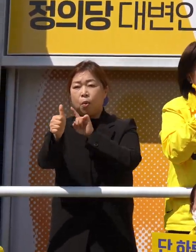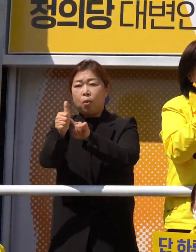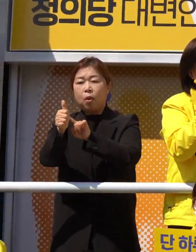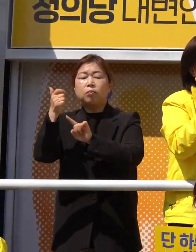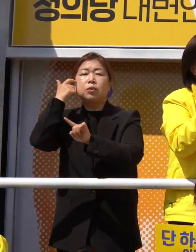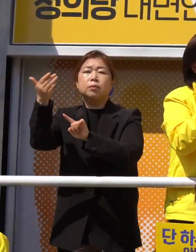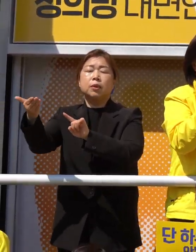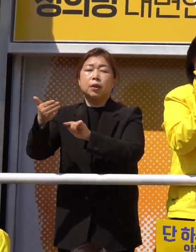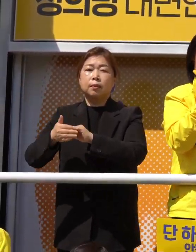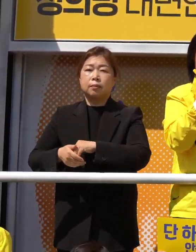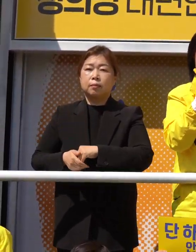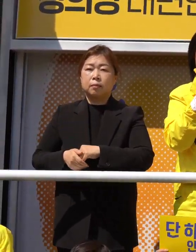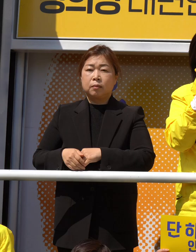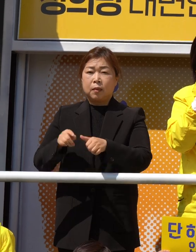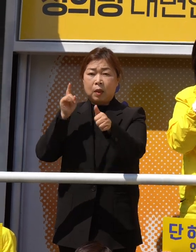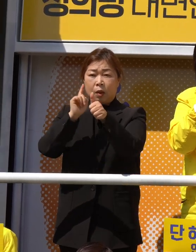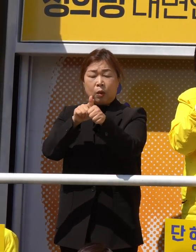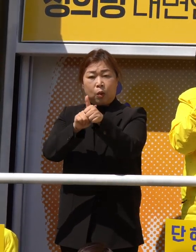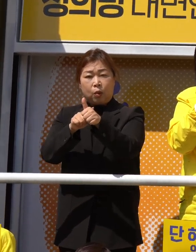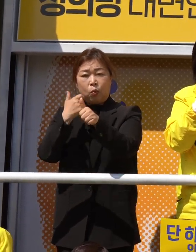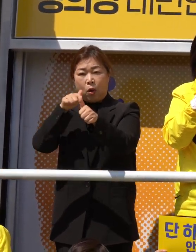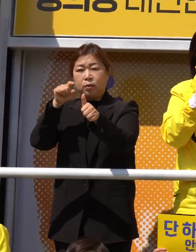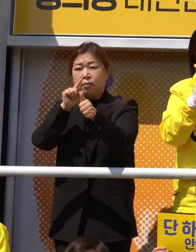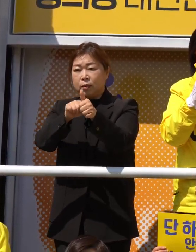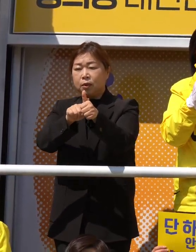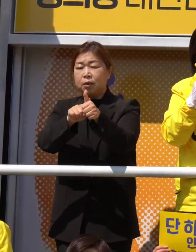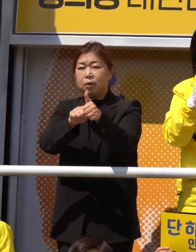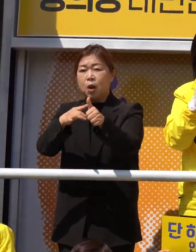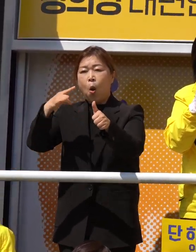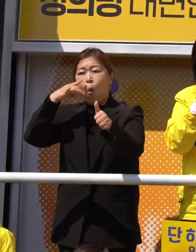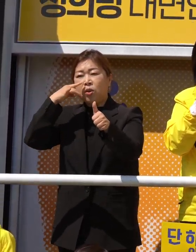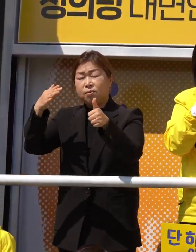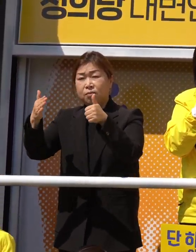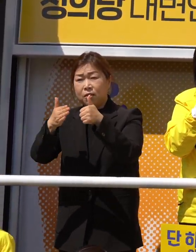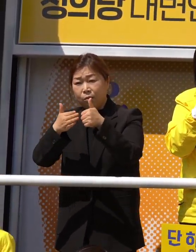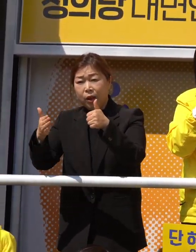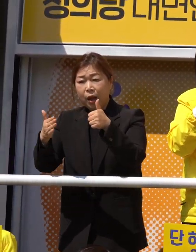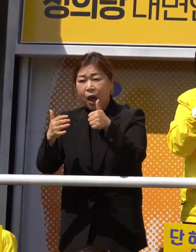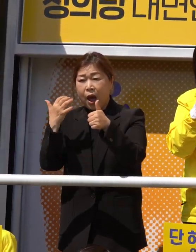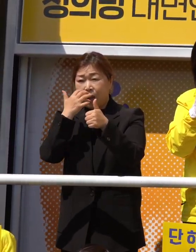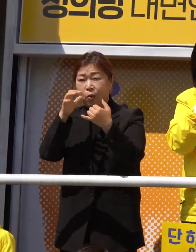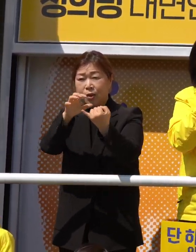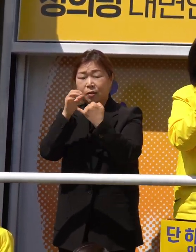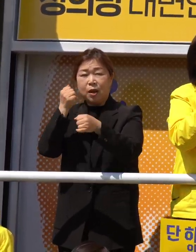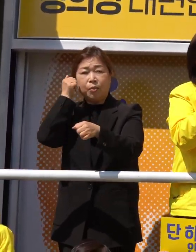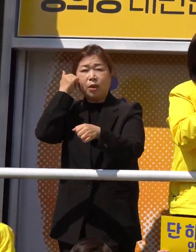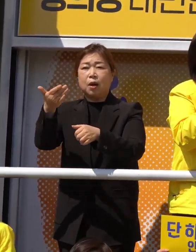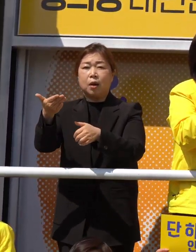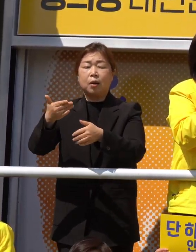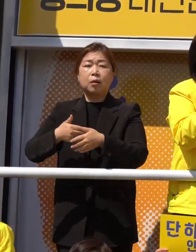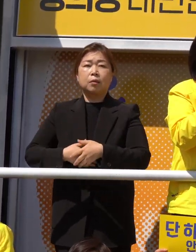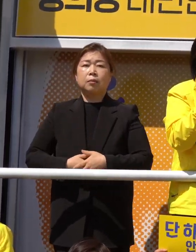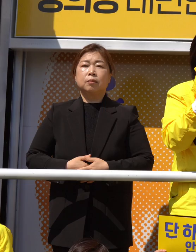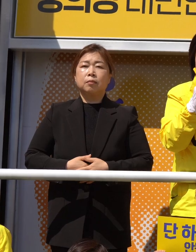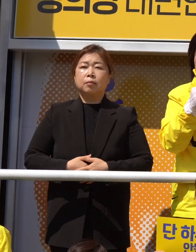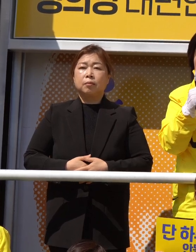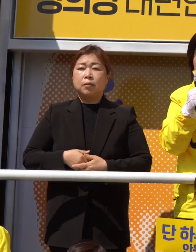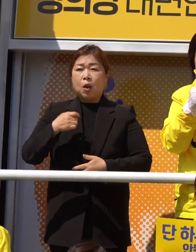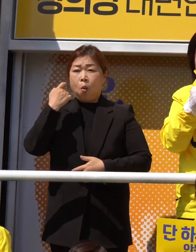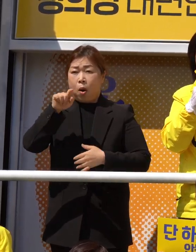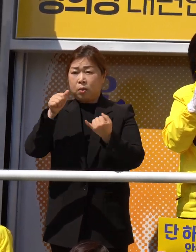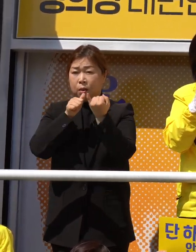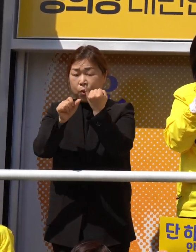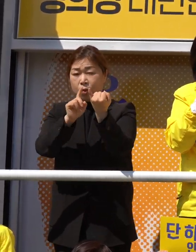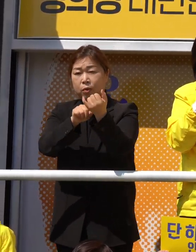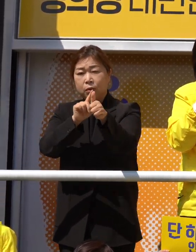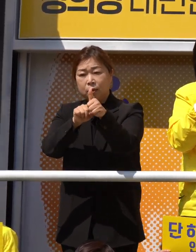묻습니다. 황교안 대표는 호기심으로 성착취를 합니까? 황교안